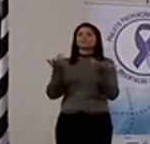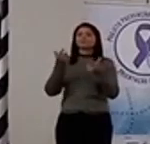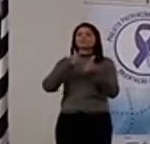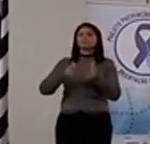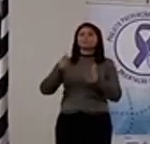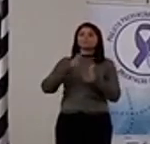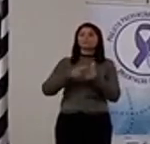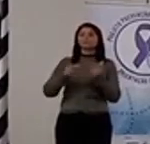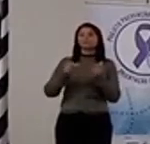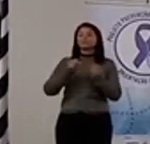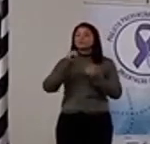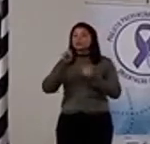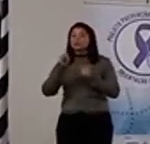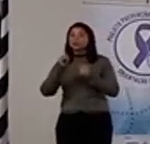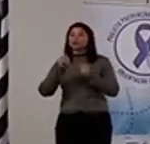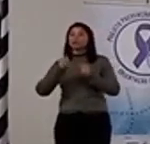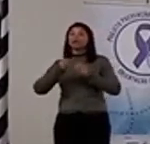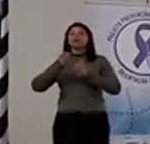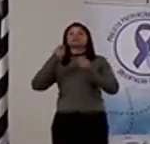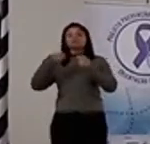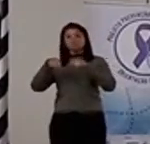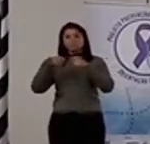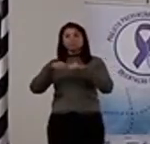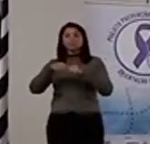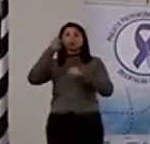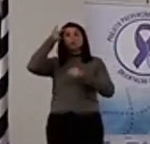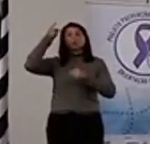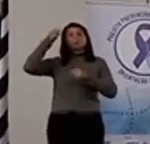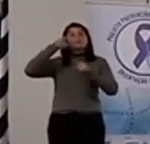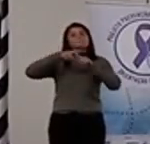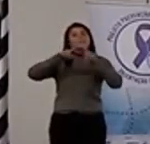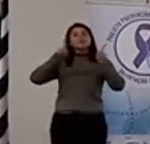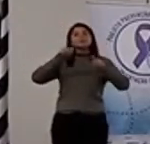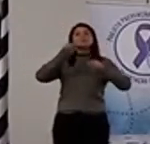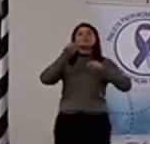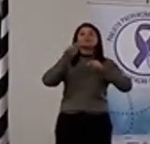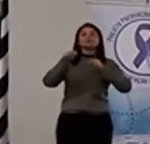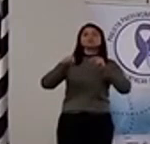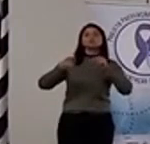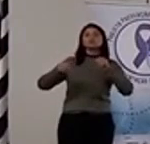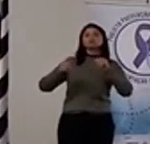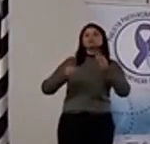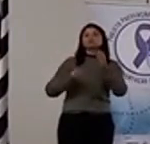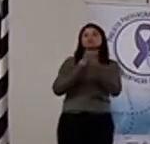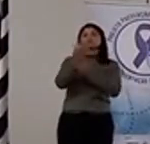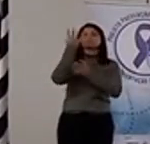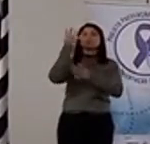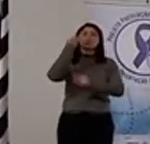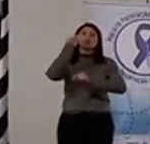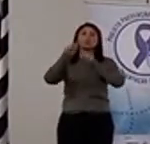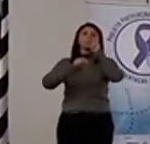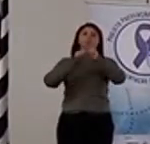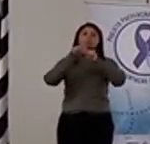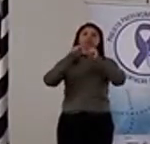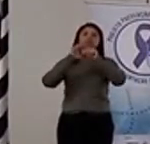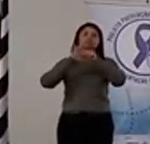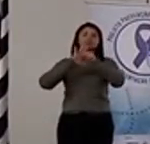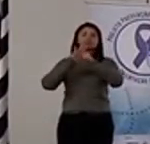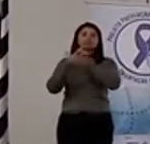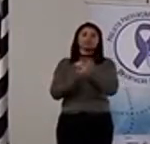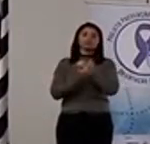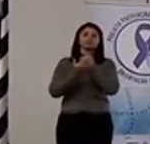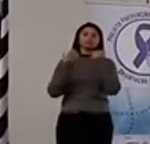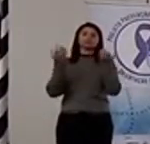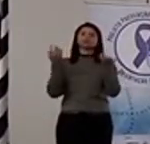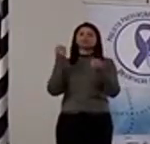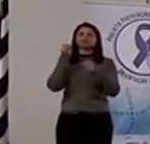ser normal, mas você desenvolve uma lesão que pode ser por um vírus, pode ser por